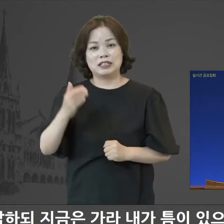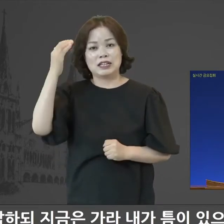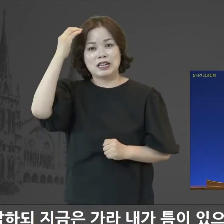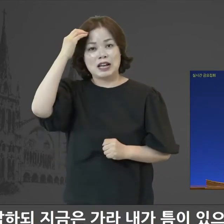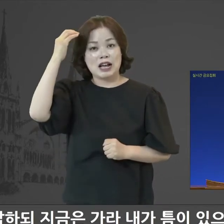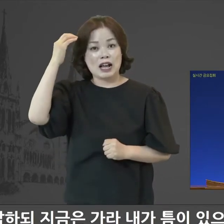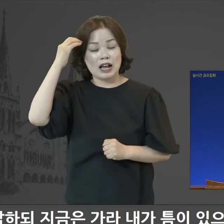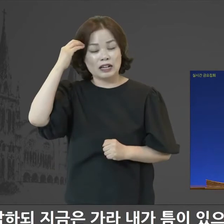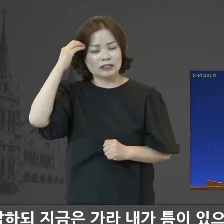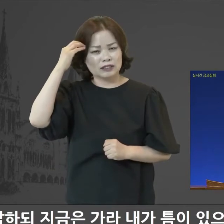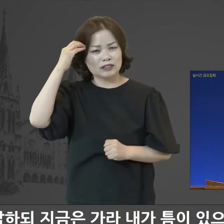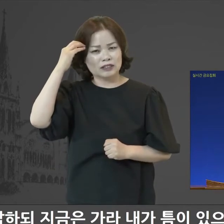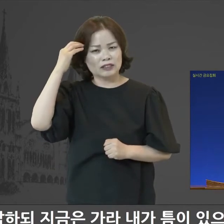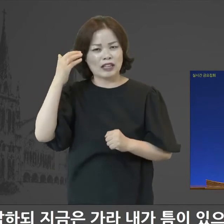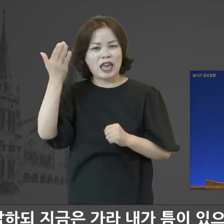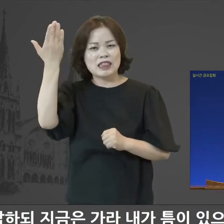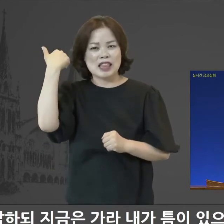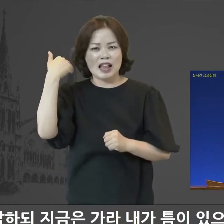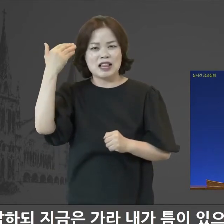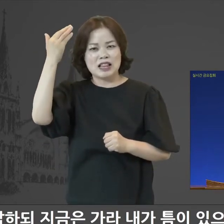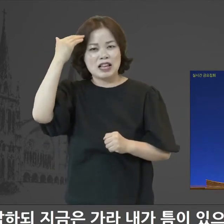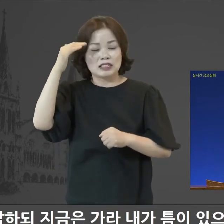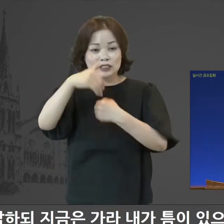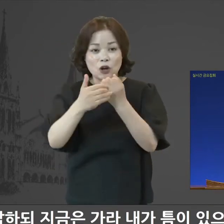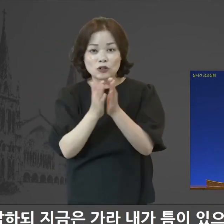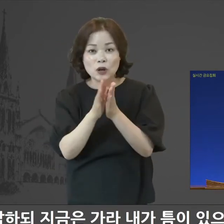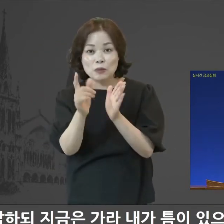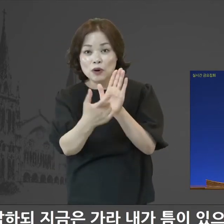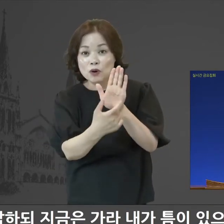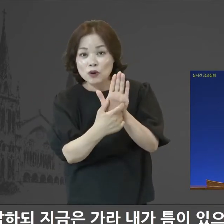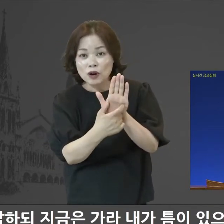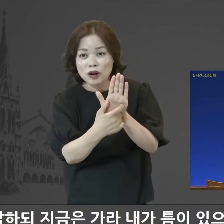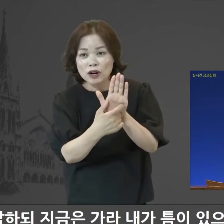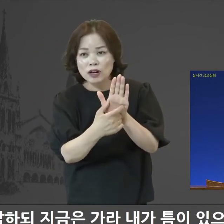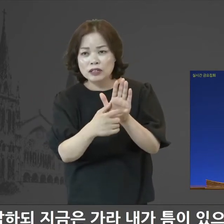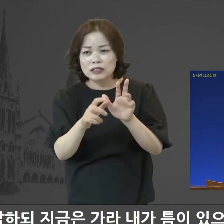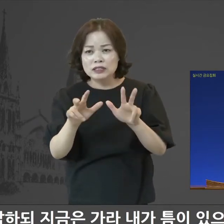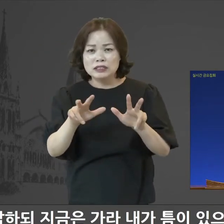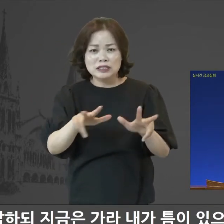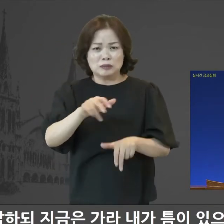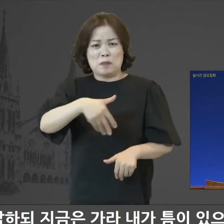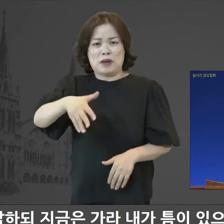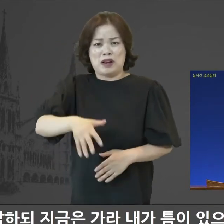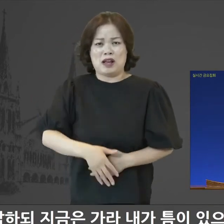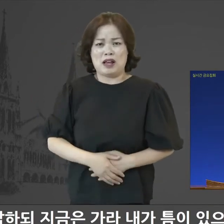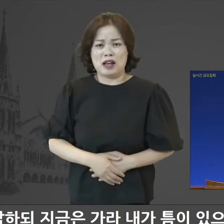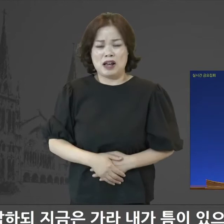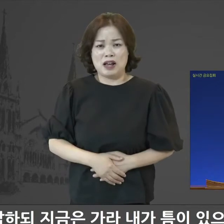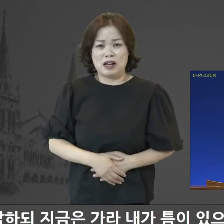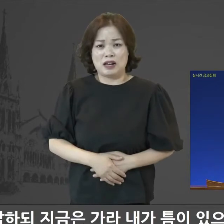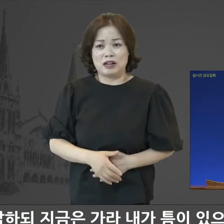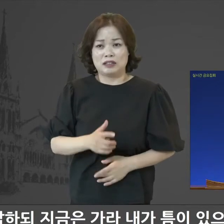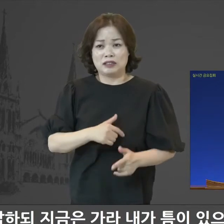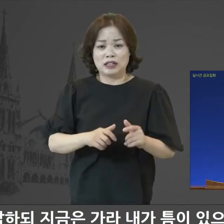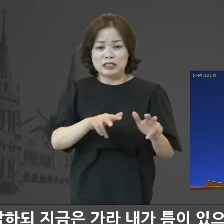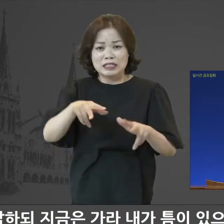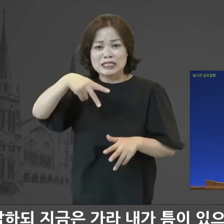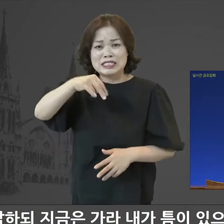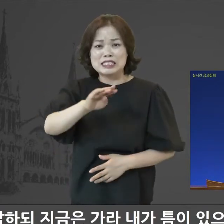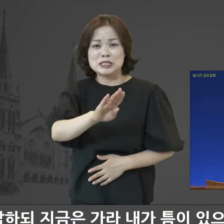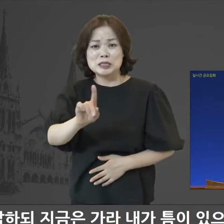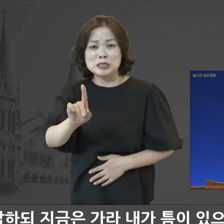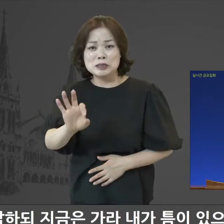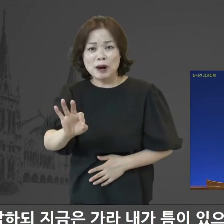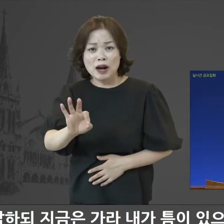개정, 개역 한글인가 그거 옛날 번역 뭐라고 되어 있는지 기억나시죠? 시방은 가라 이렇게 돼 있어요. 그게 더 좋아요. 저는 시방은